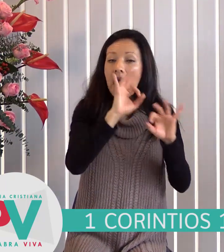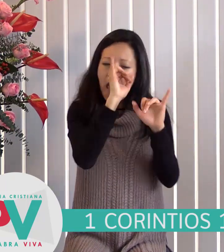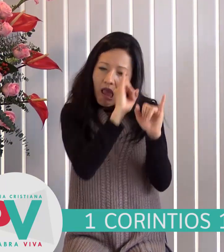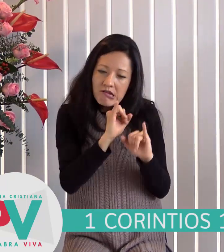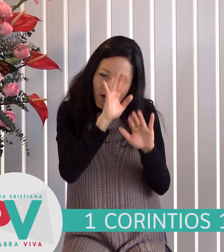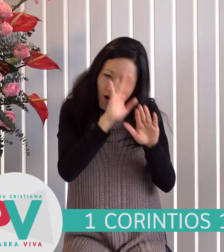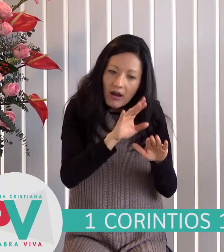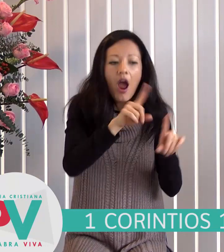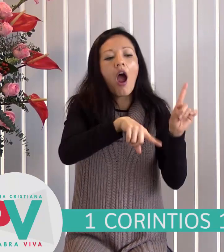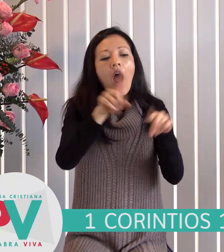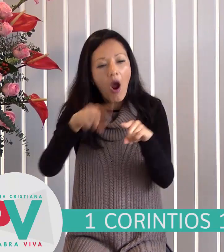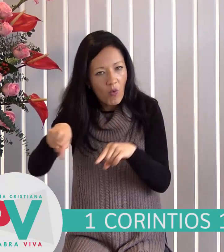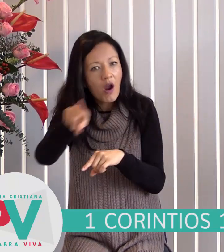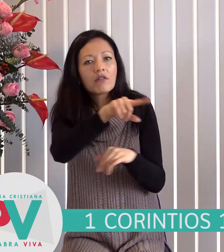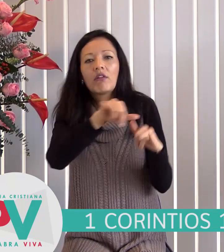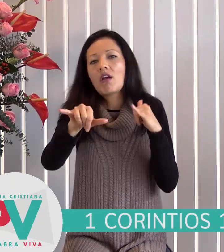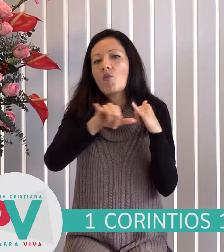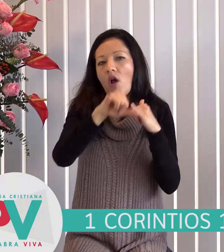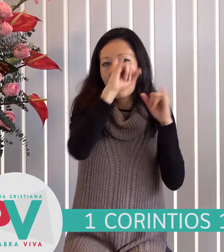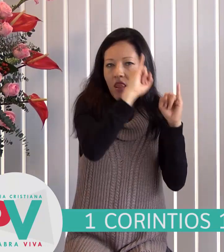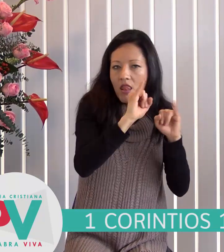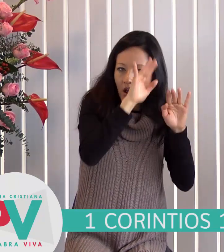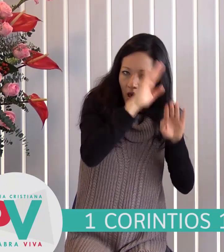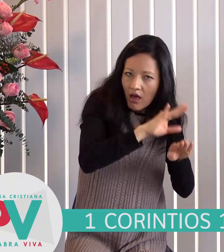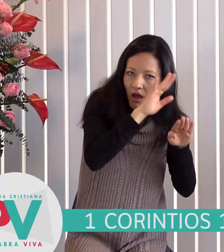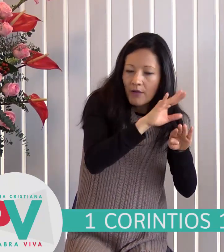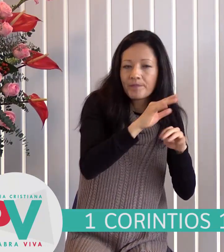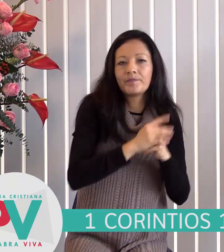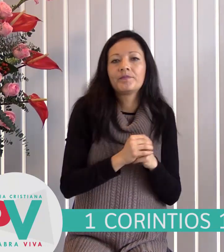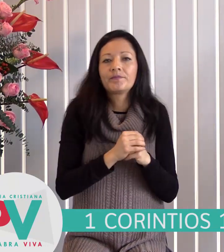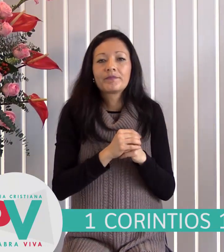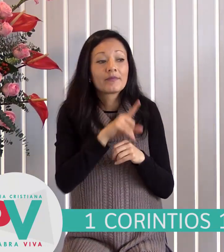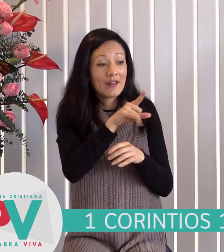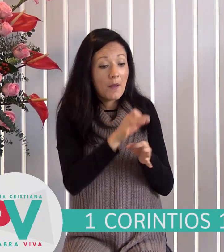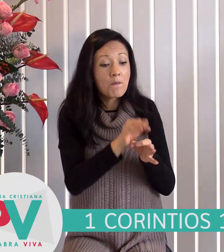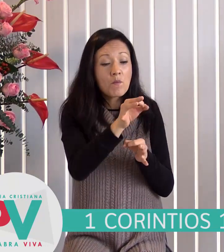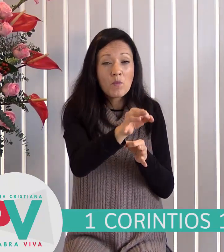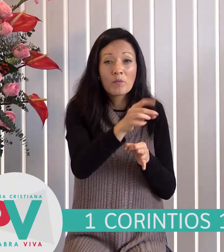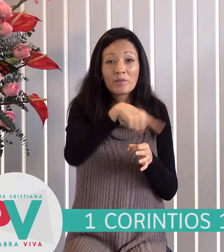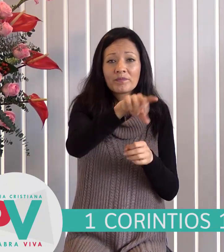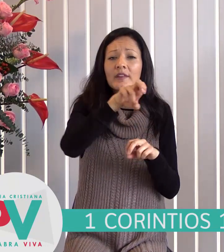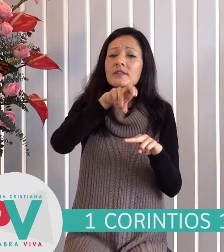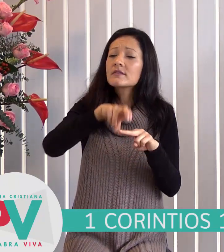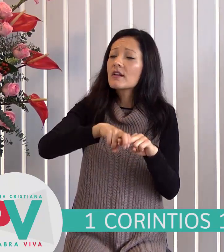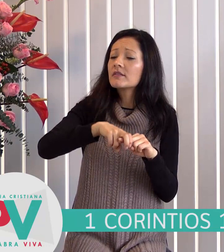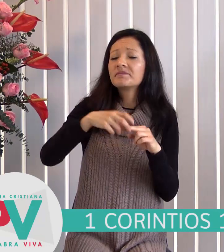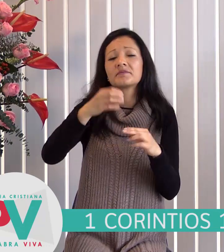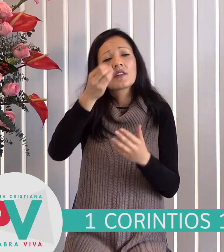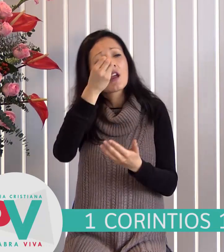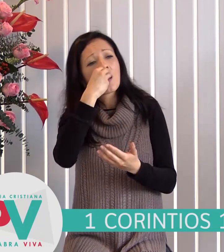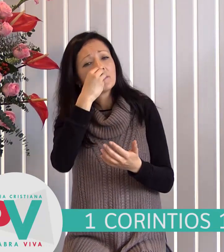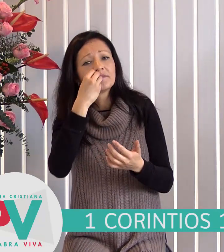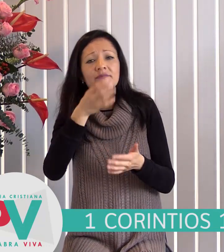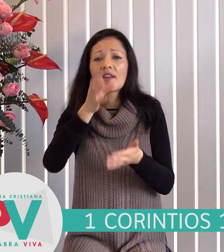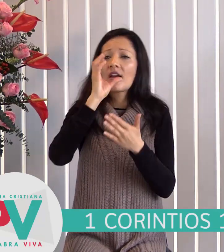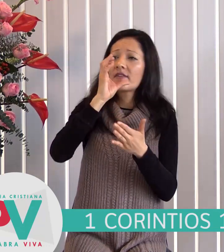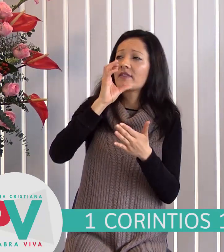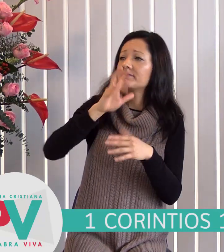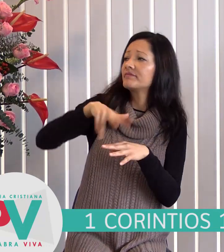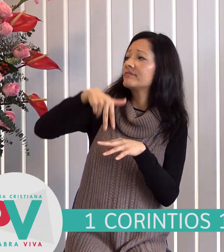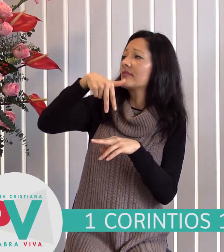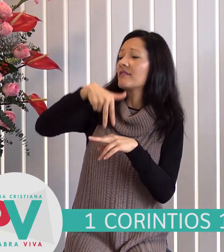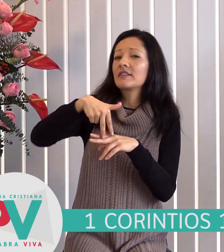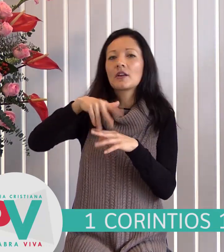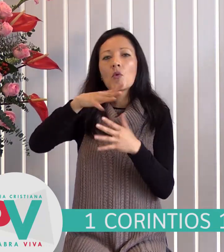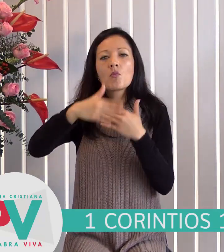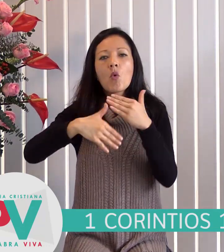como algunos de ellos. Según está escrito, se sentó el pueblo a comer y a beber y se levantó a jugar. Ellos durante el 40 años